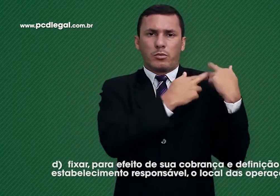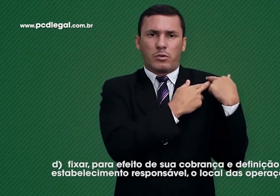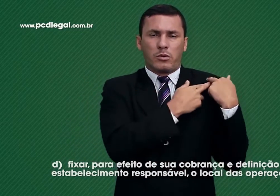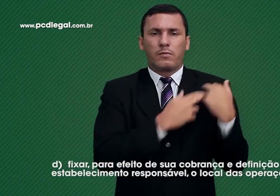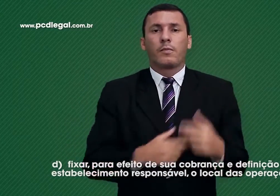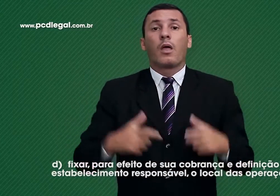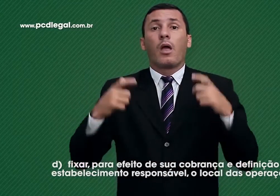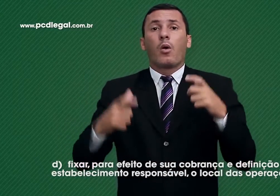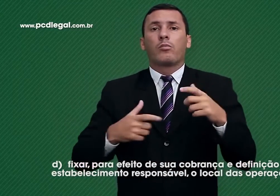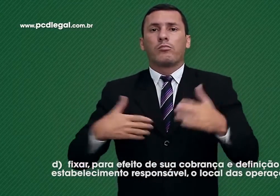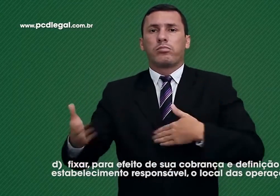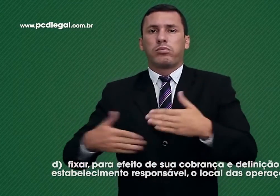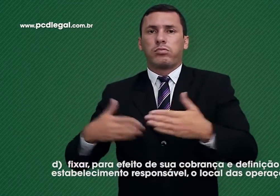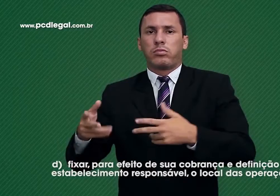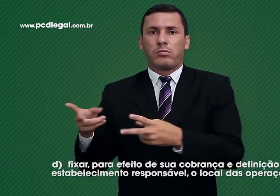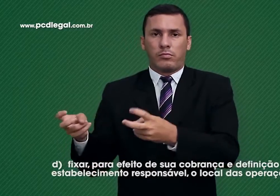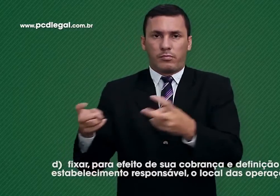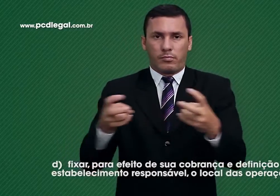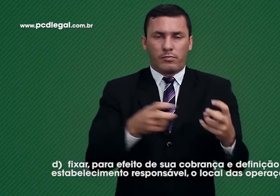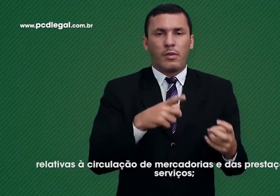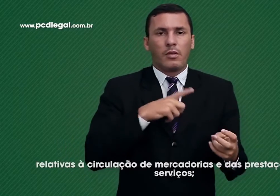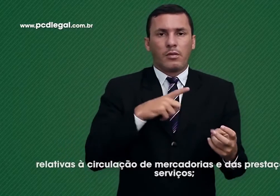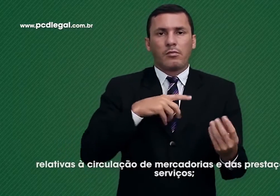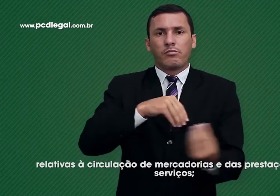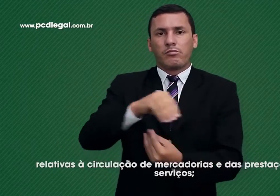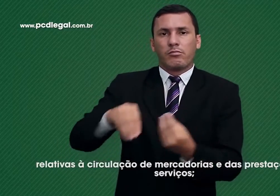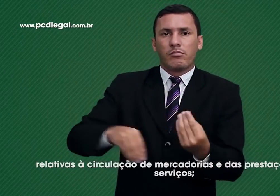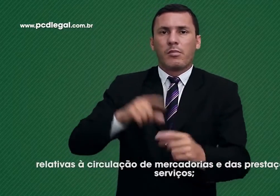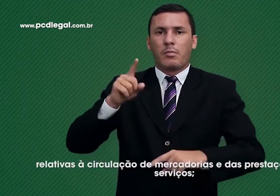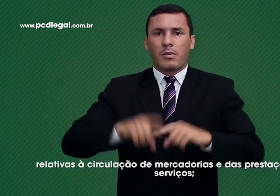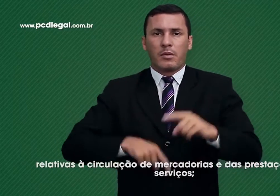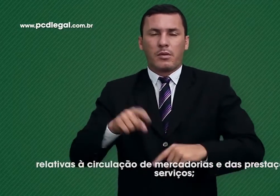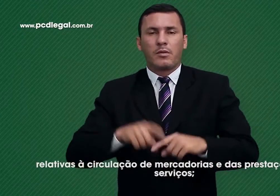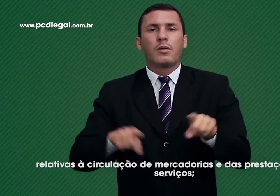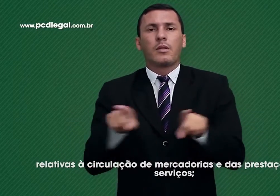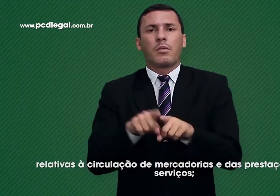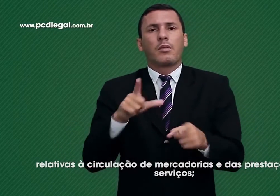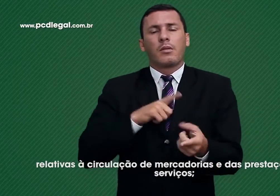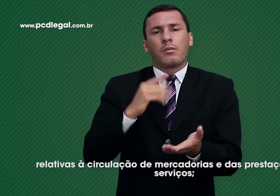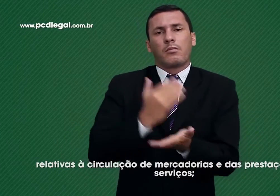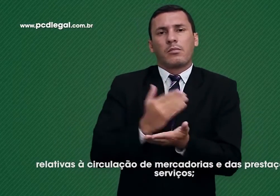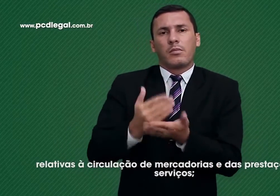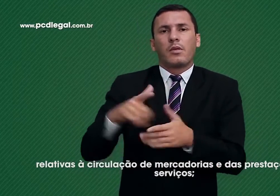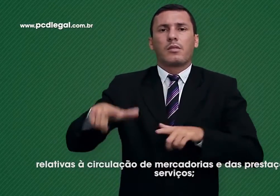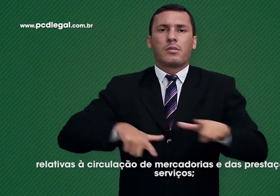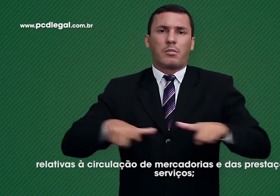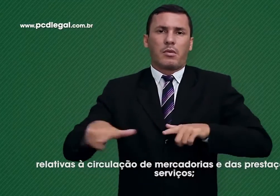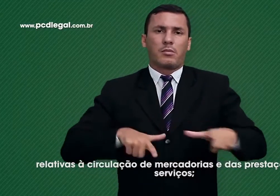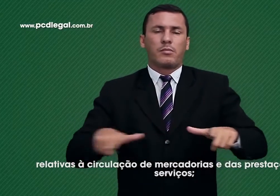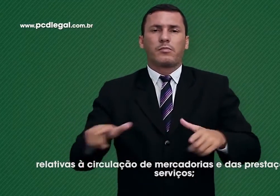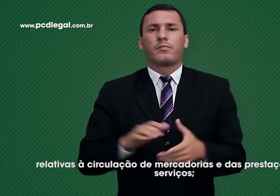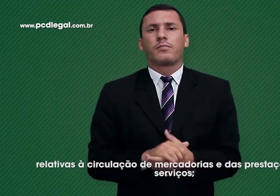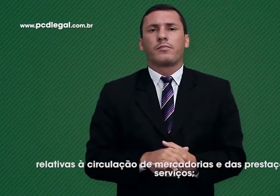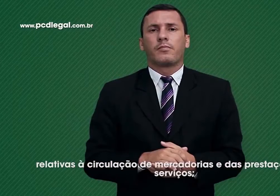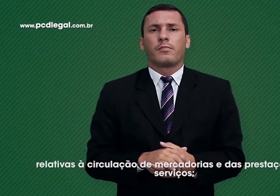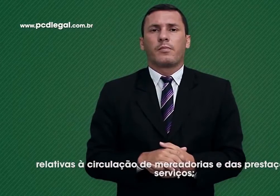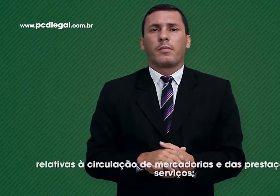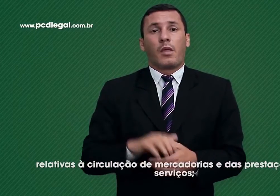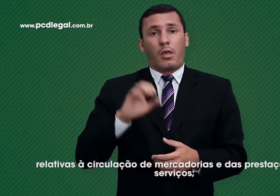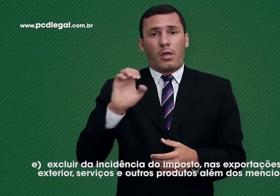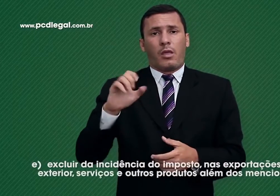estabelecimento responsável, o local das operações relativas à circulação de mercadorias e das prestações